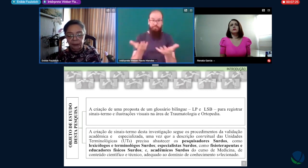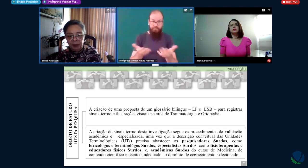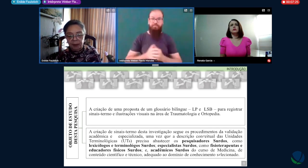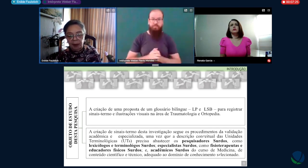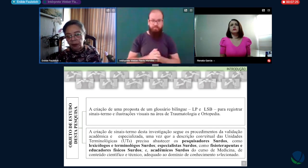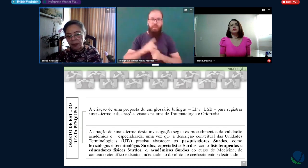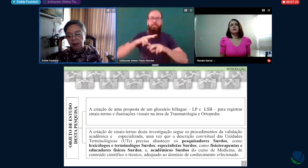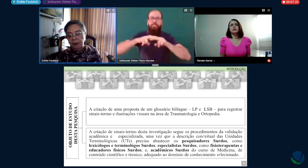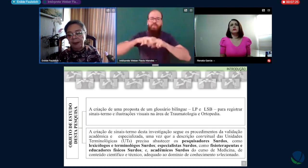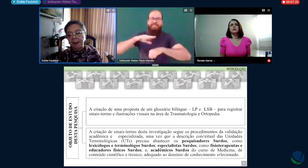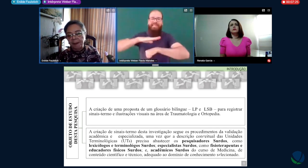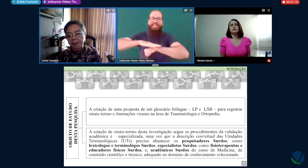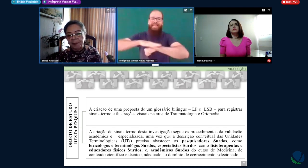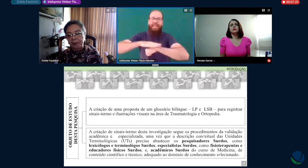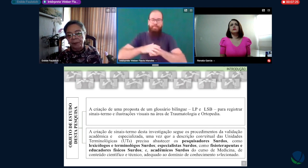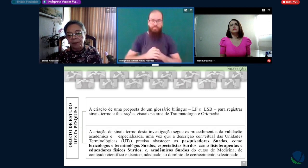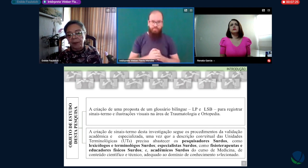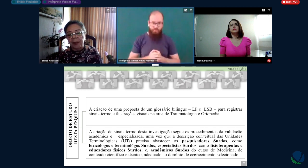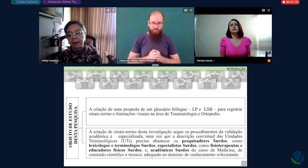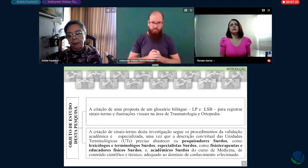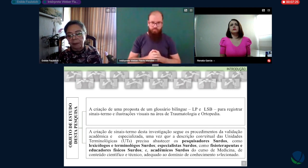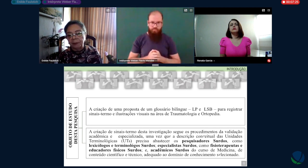Tempo de defesa, melhor dizendo.